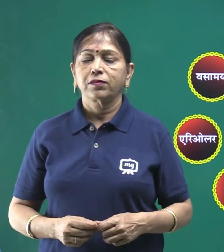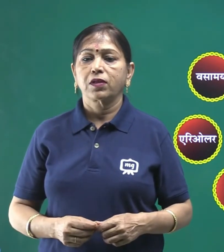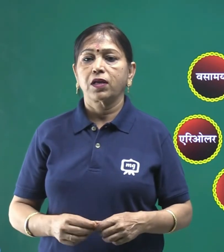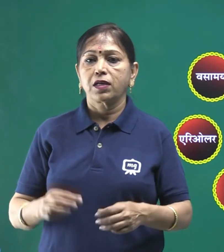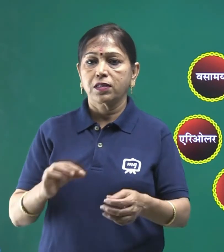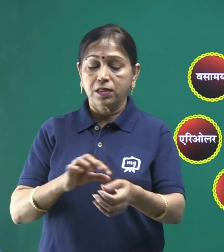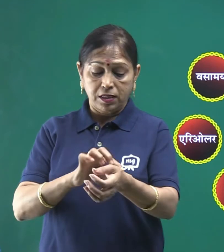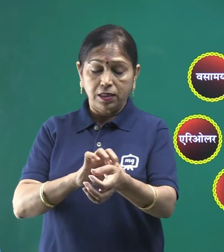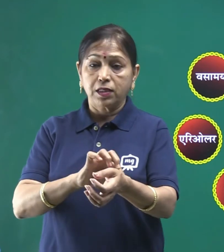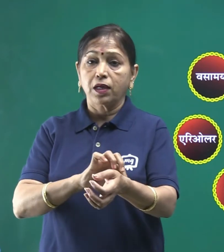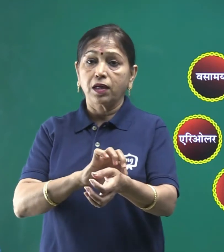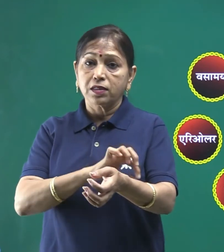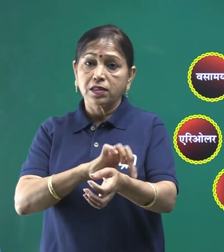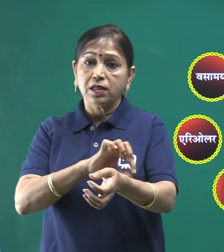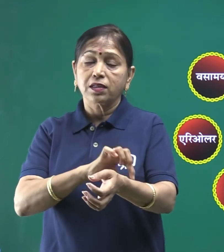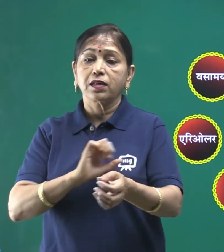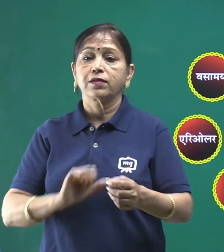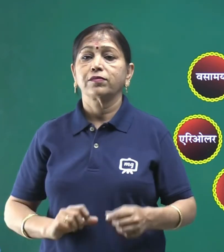अस्थि,